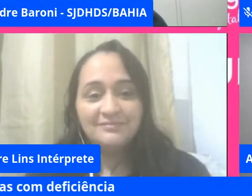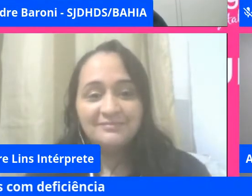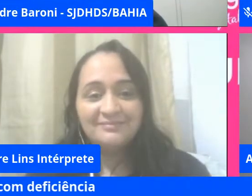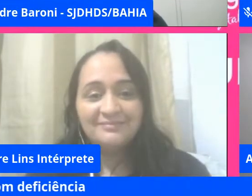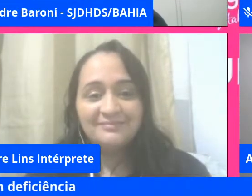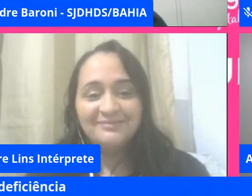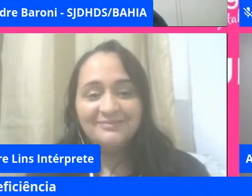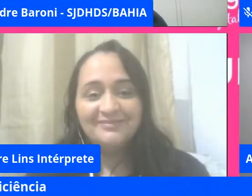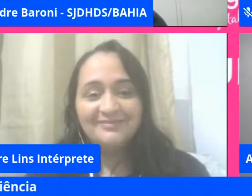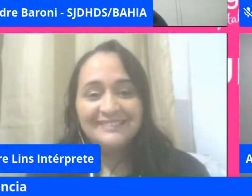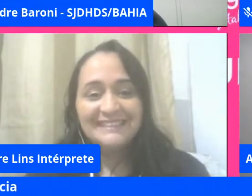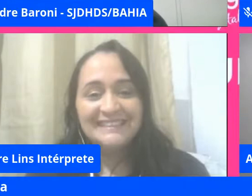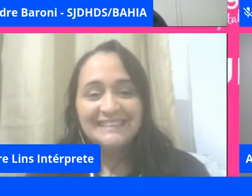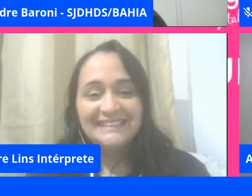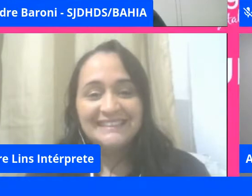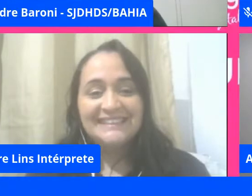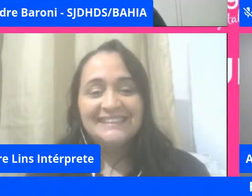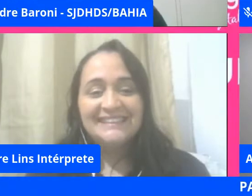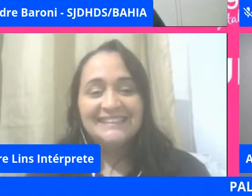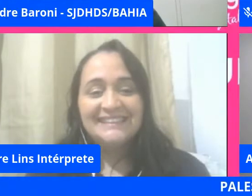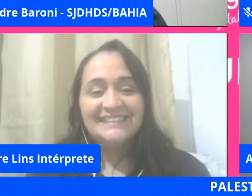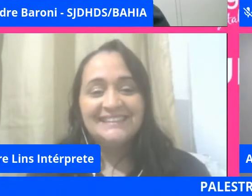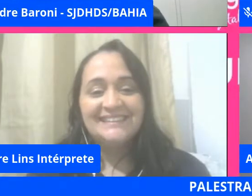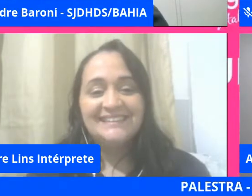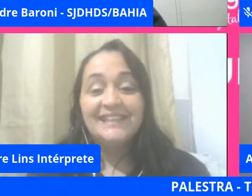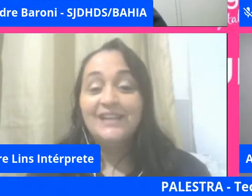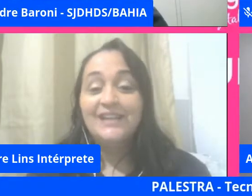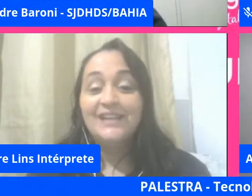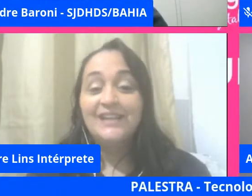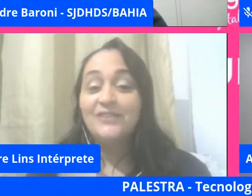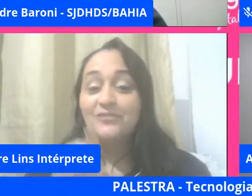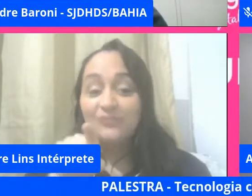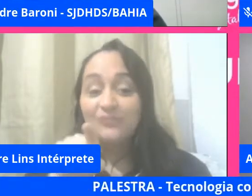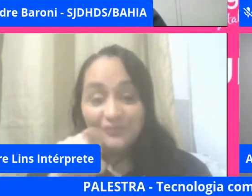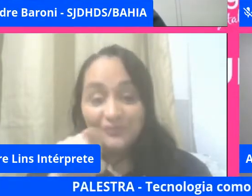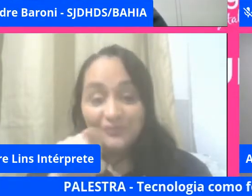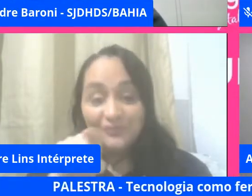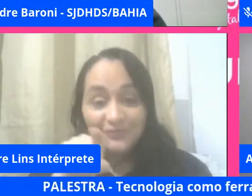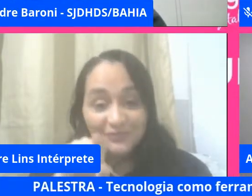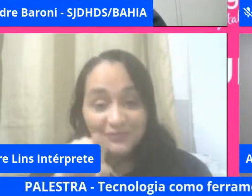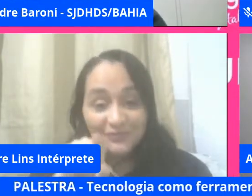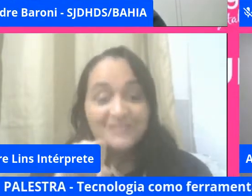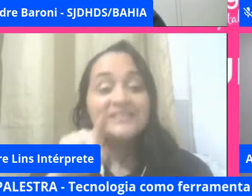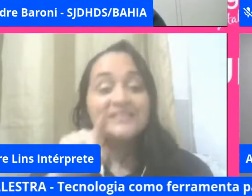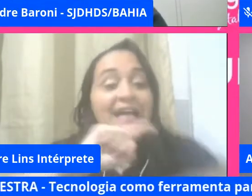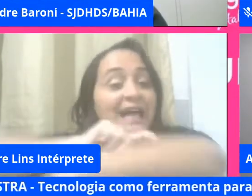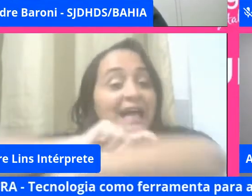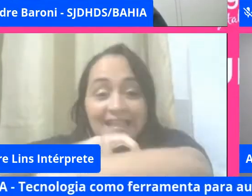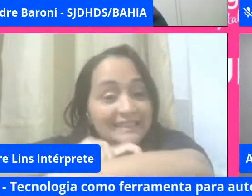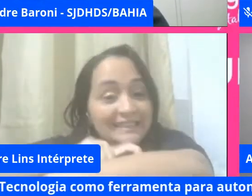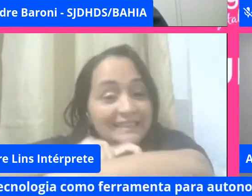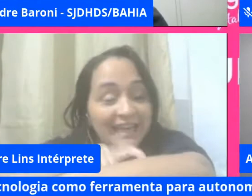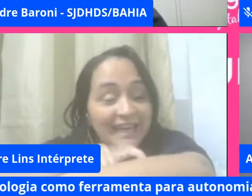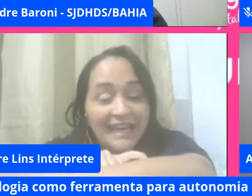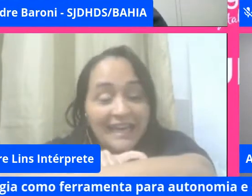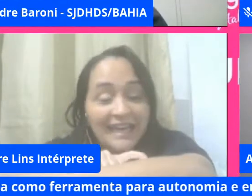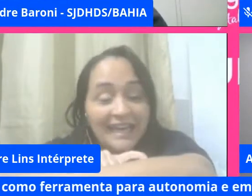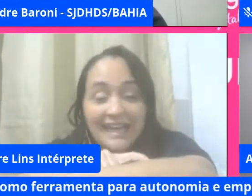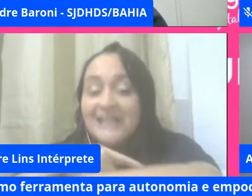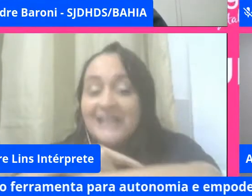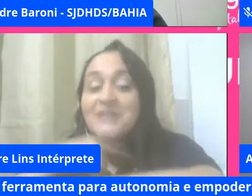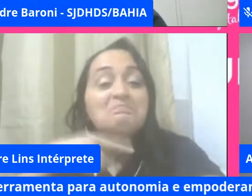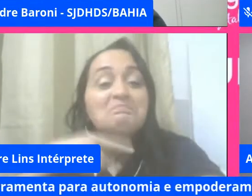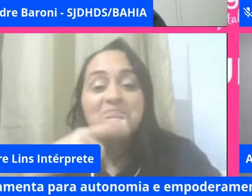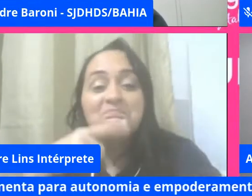Seu áudio continua não saindo, André. André, fique tranquilo, acho que né, vamos viver a vida real. É, a ideia